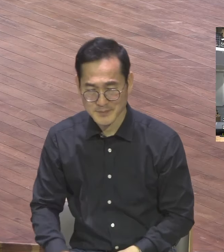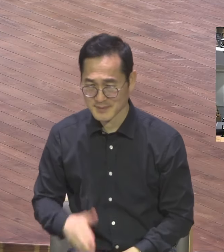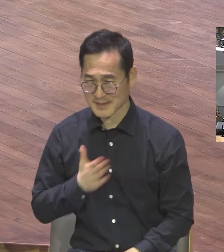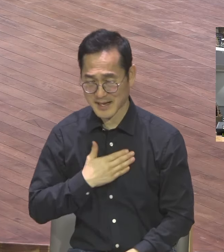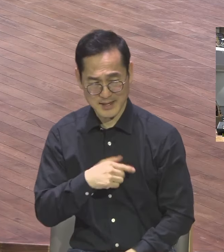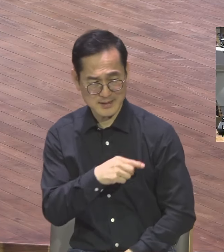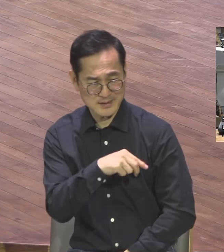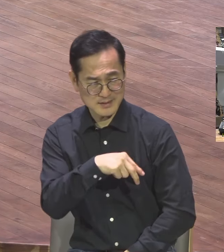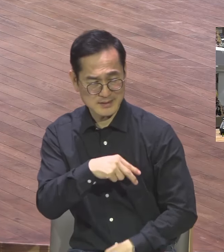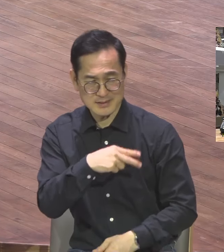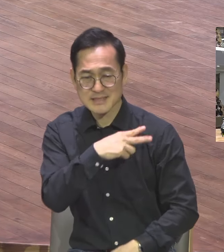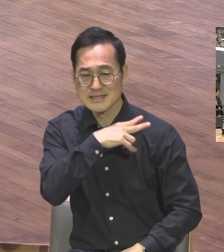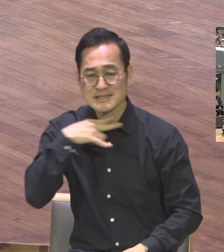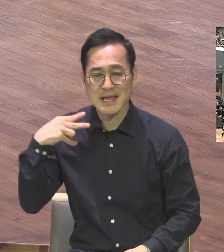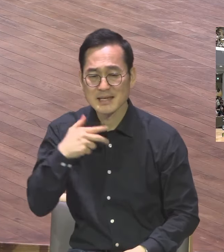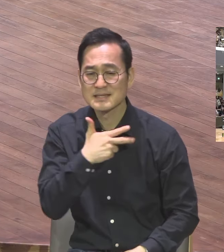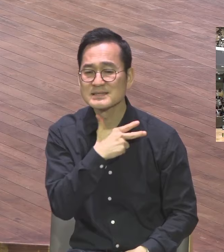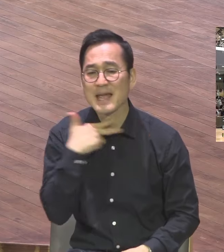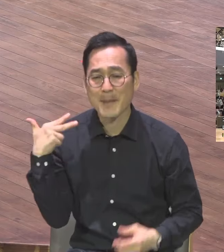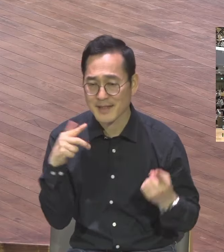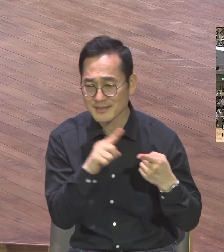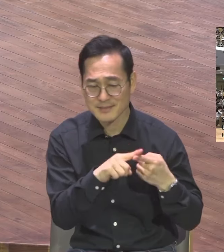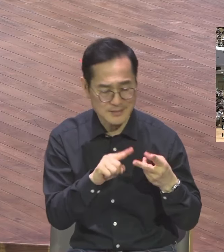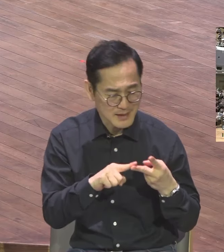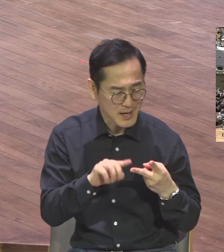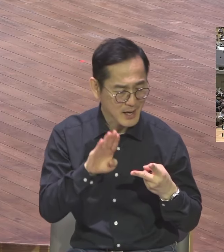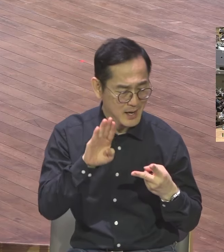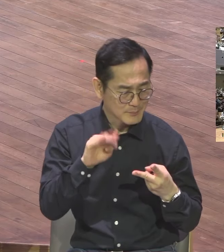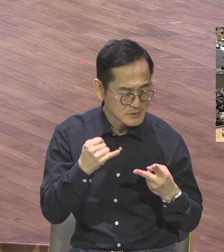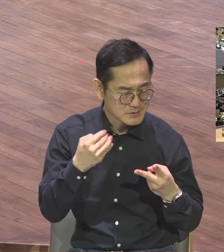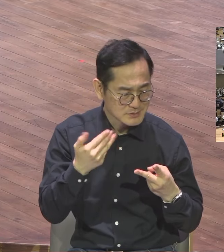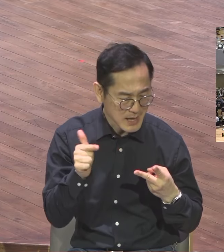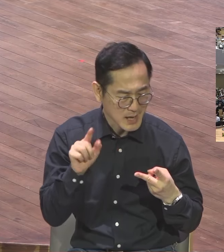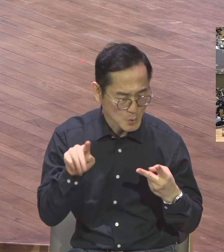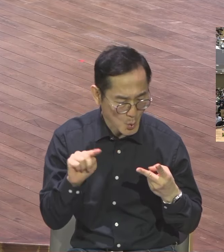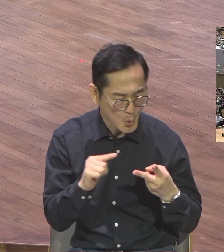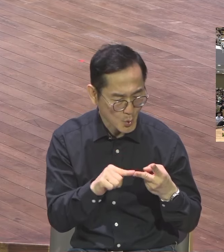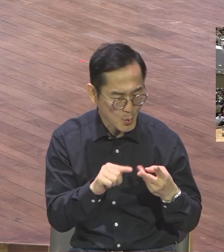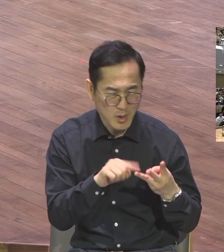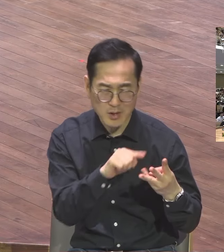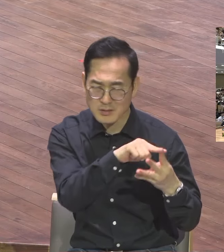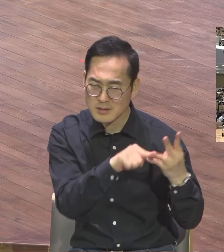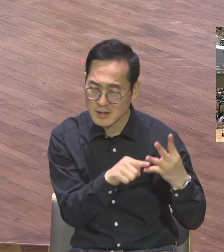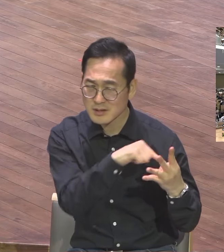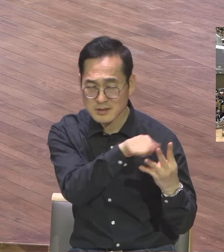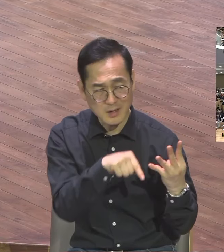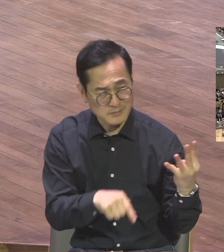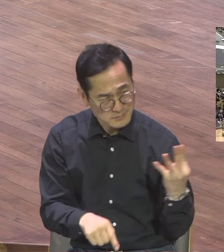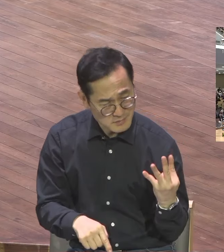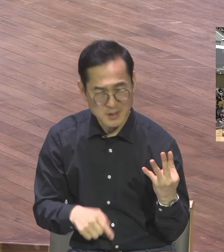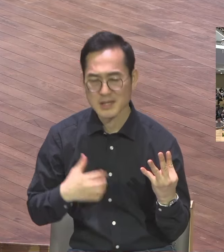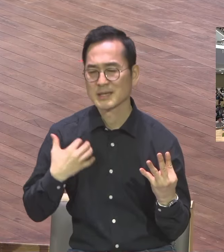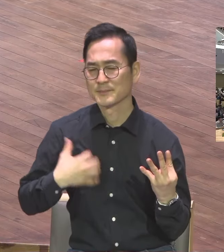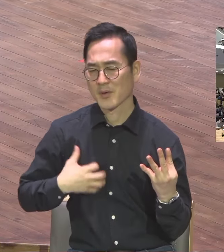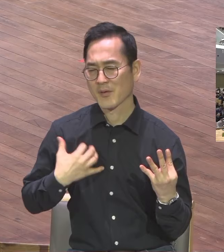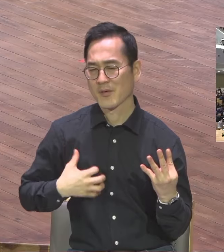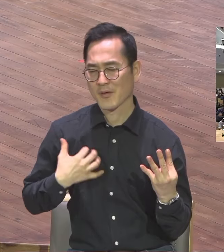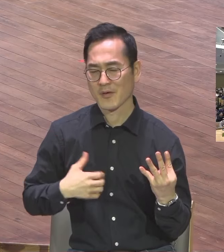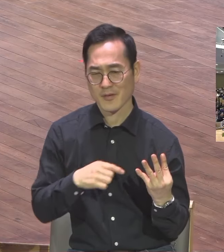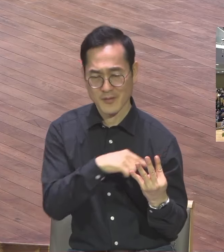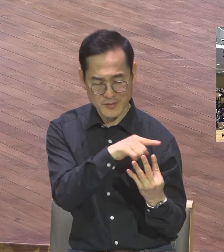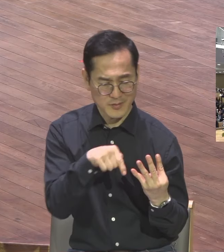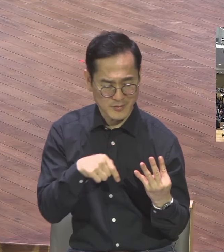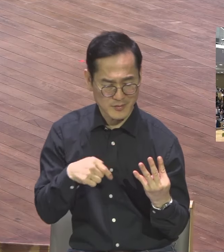스데바나와 버드나도와 아가이고가 온 것을 기뻐하노니 그들이 너희의 부족한 것을 채웠습니다.